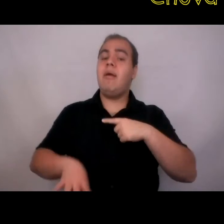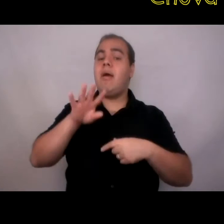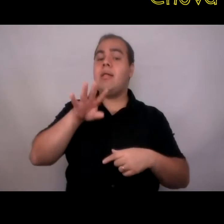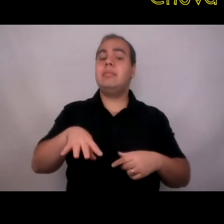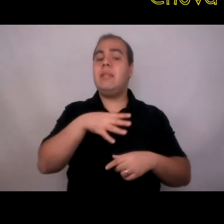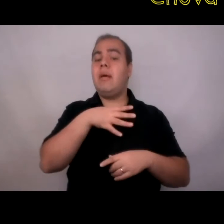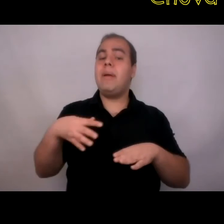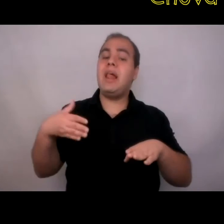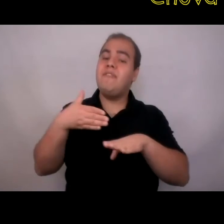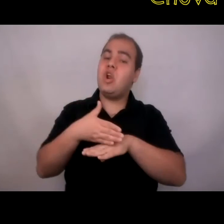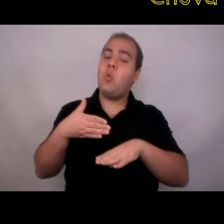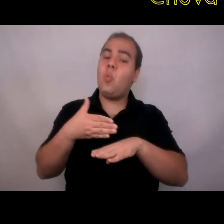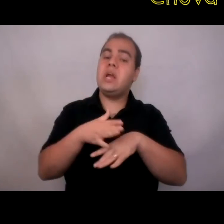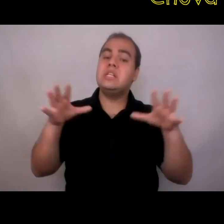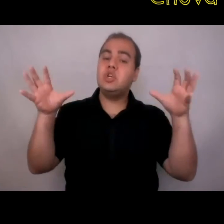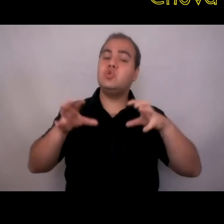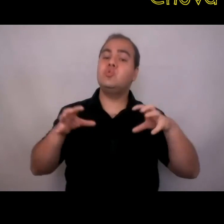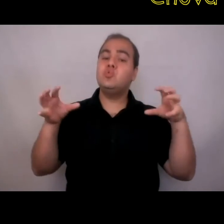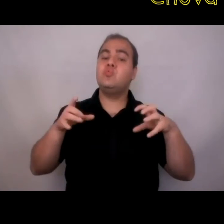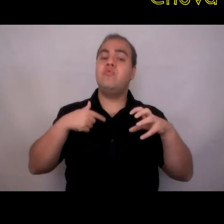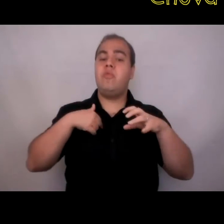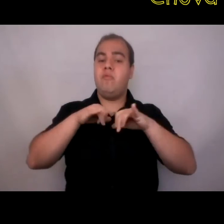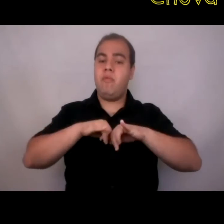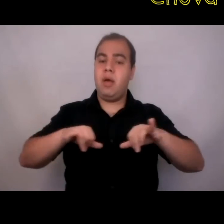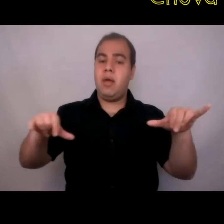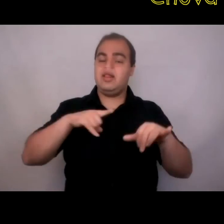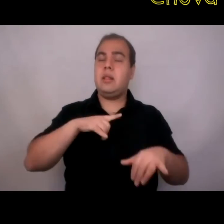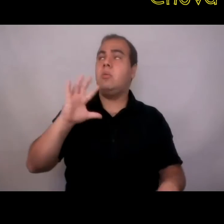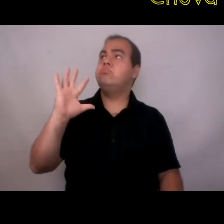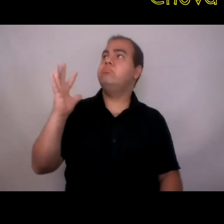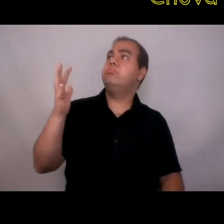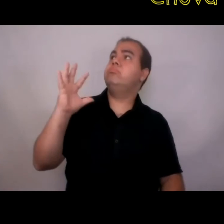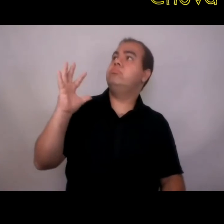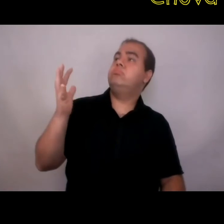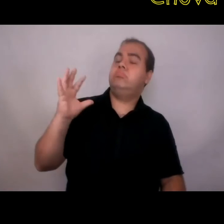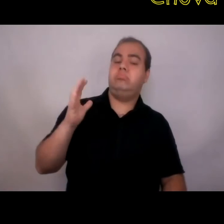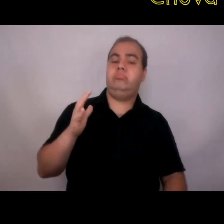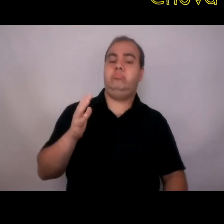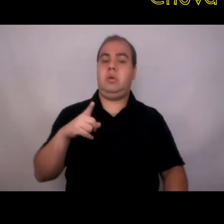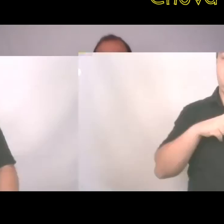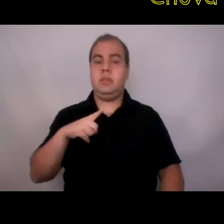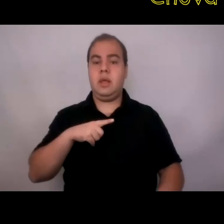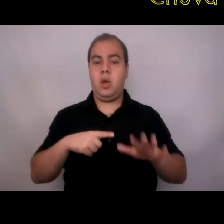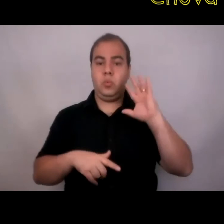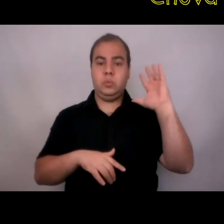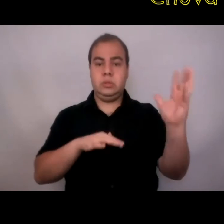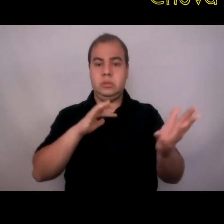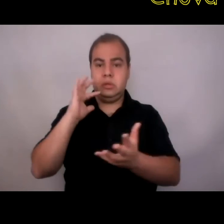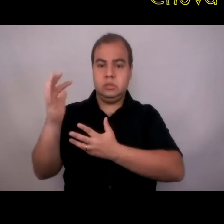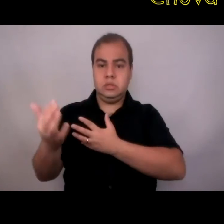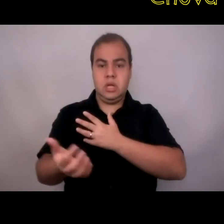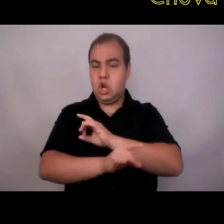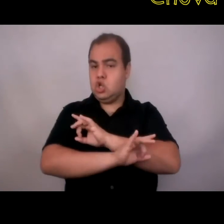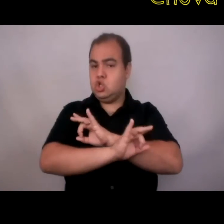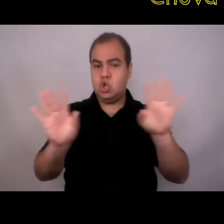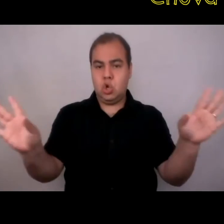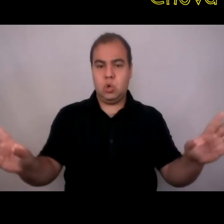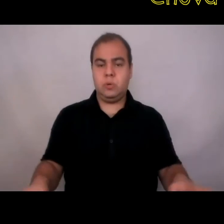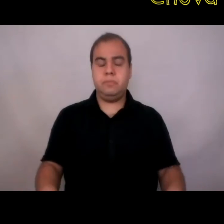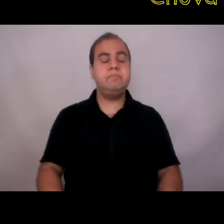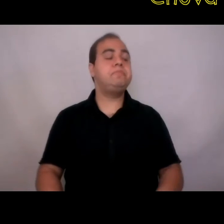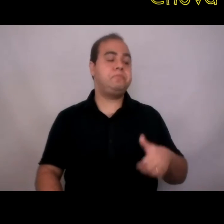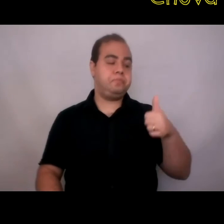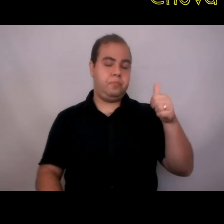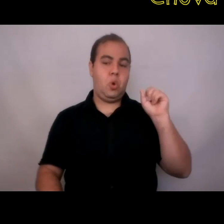frequência, né, de chuva que eu falei que conforme a mudança climática vai ocorrendo, aquela frequência vai alterando. É só isso.